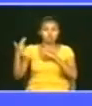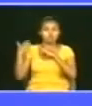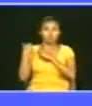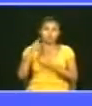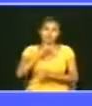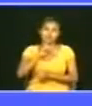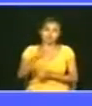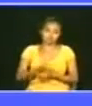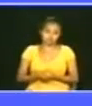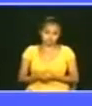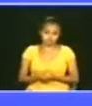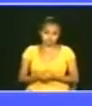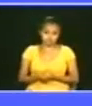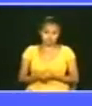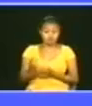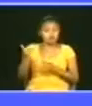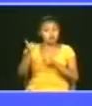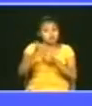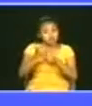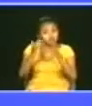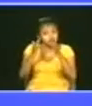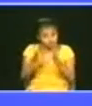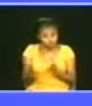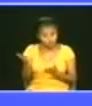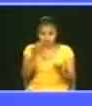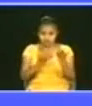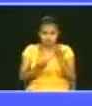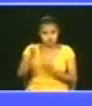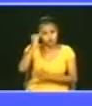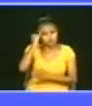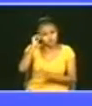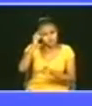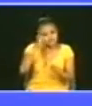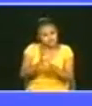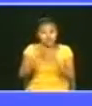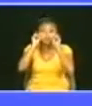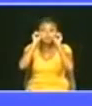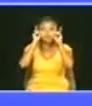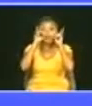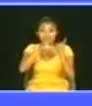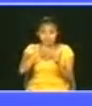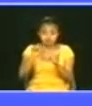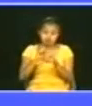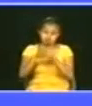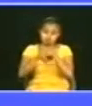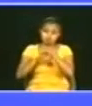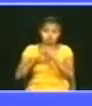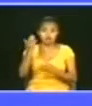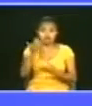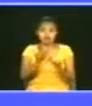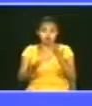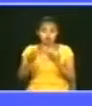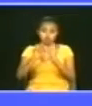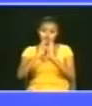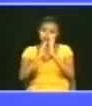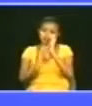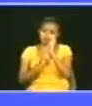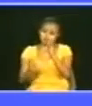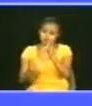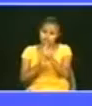የባለሙያው ኃላፊነት ነው። ባለሙያው የተገልጋዩን ሐሳብ በትክክል መረዳትና የምክክር አገልግሎቱ